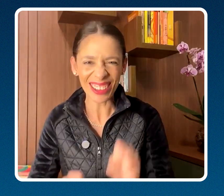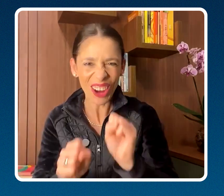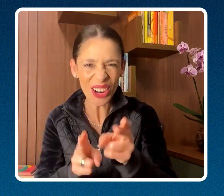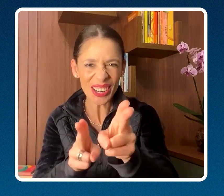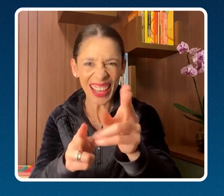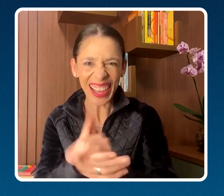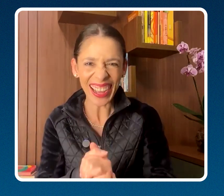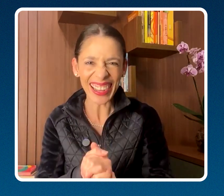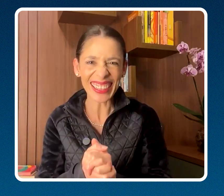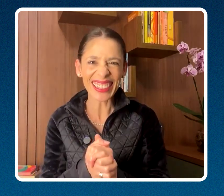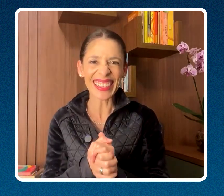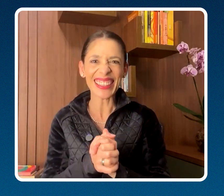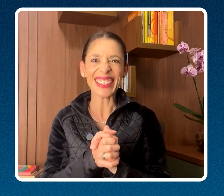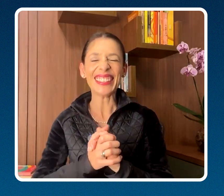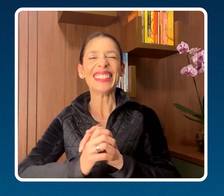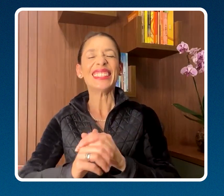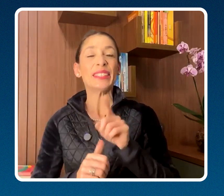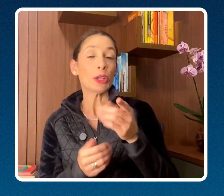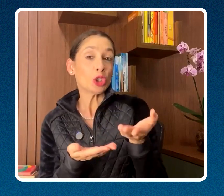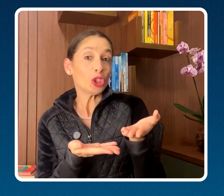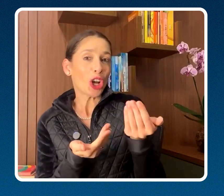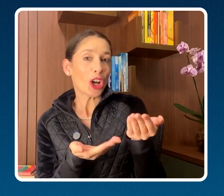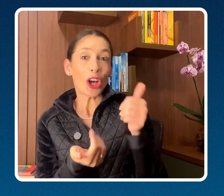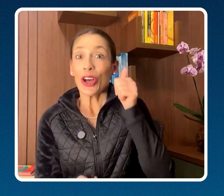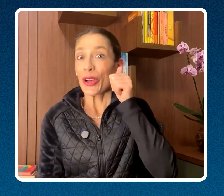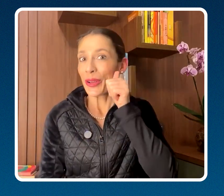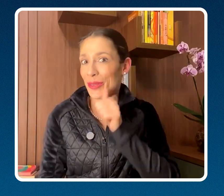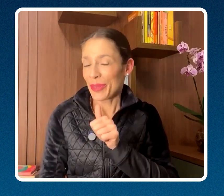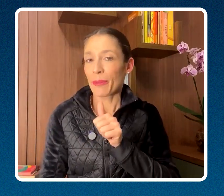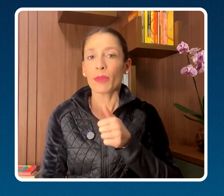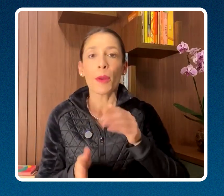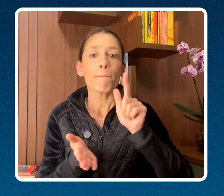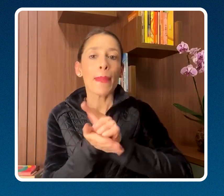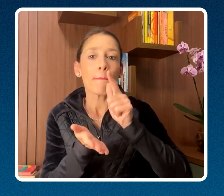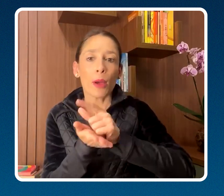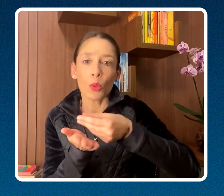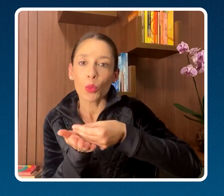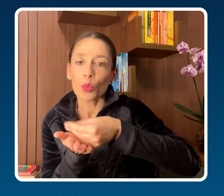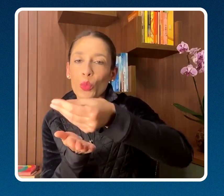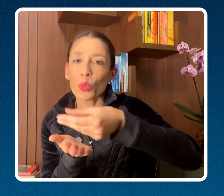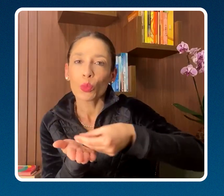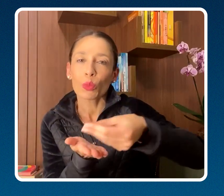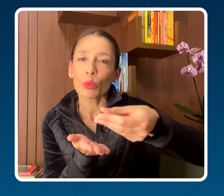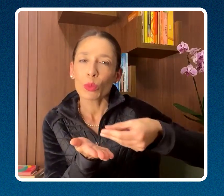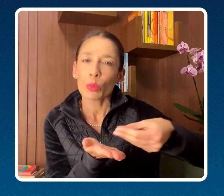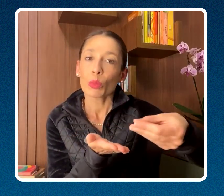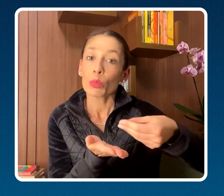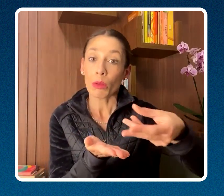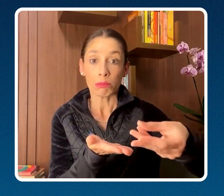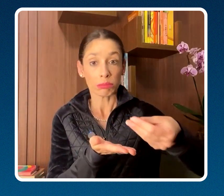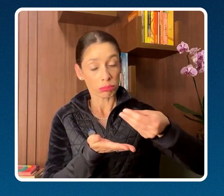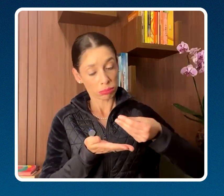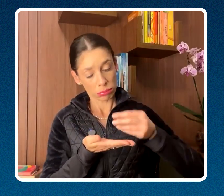entrou no ônibus, era uma jovem senhorita. E ela começou a entregar uns papeizinhos, né? Ela me entregou um papel